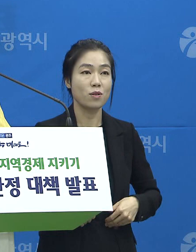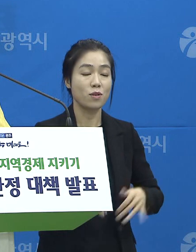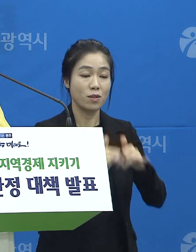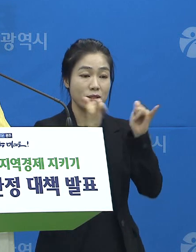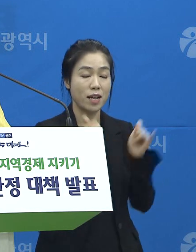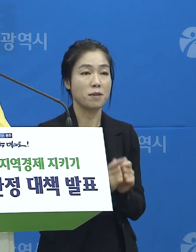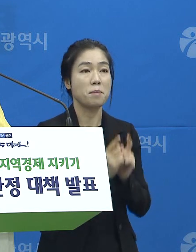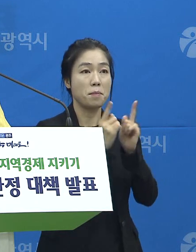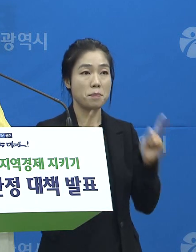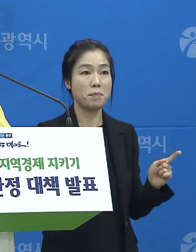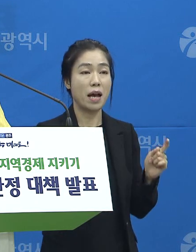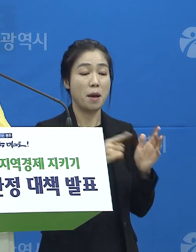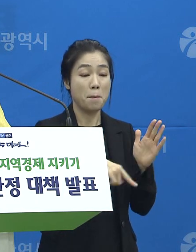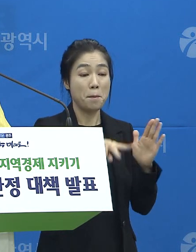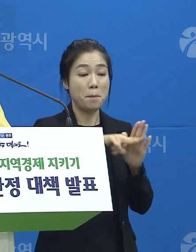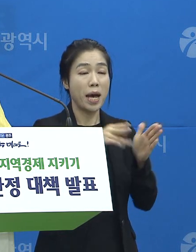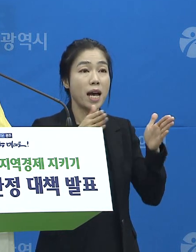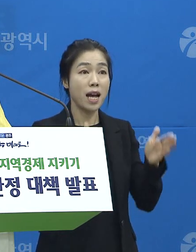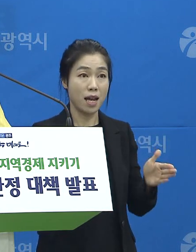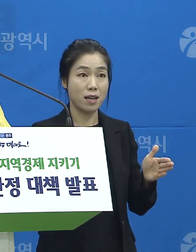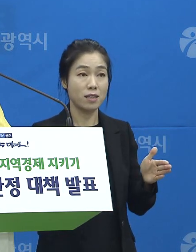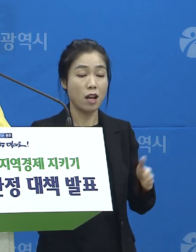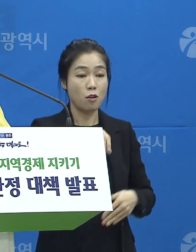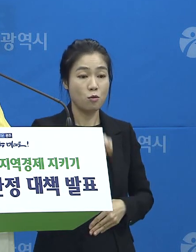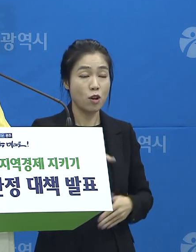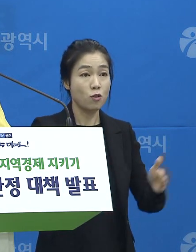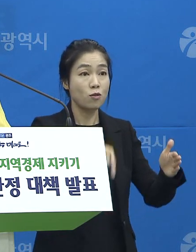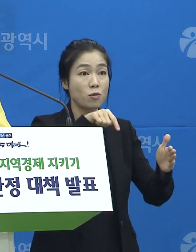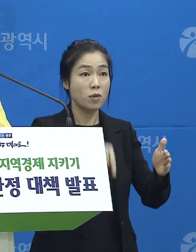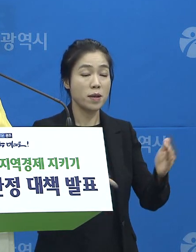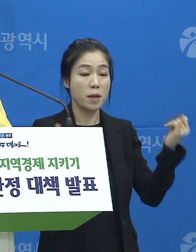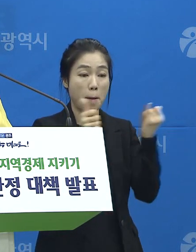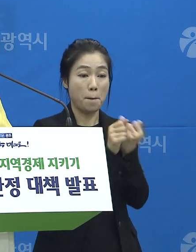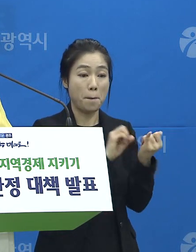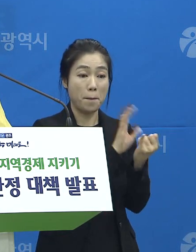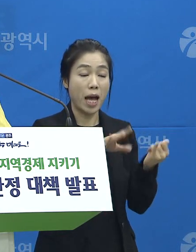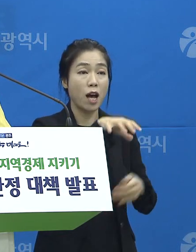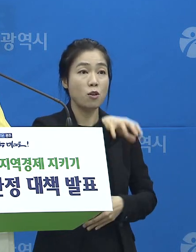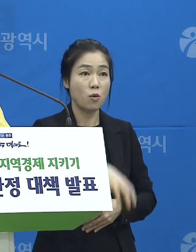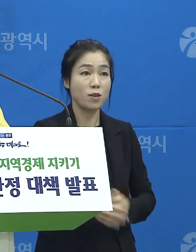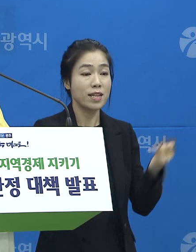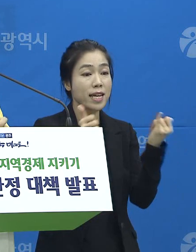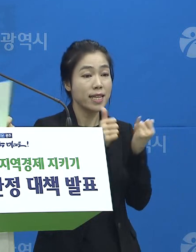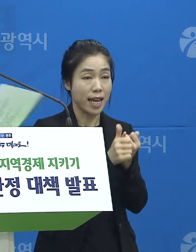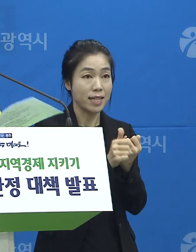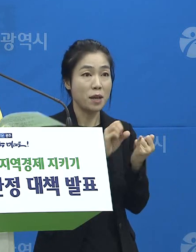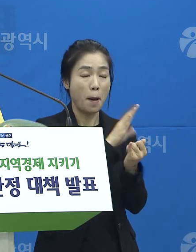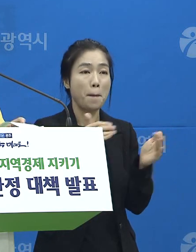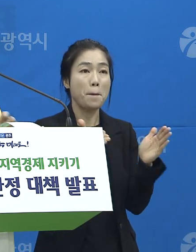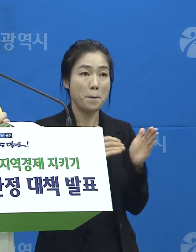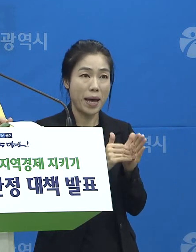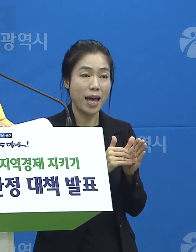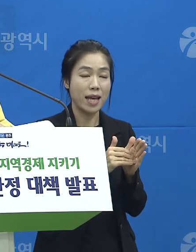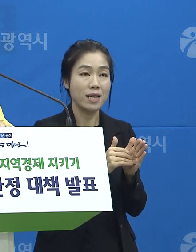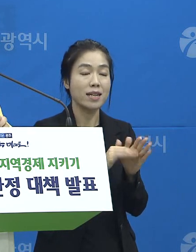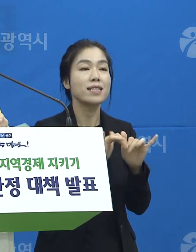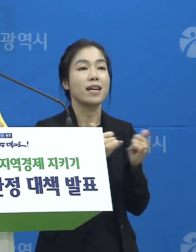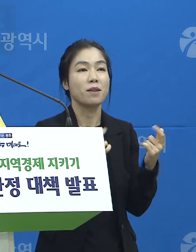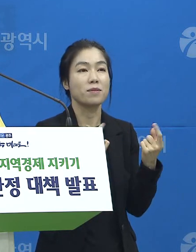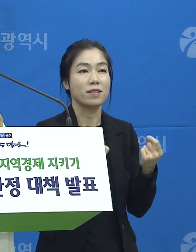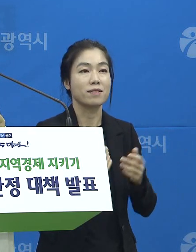사회적 거리두기 2단계 기간 동안 강주 소재 애식장에서 애식을 올린 신혼부부입니다.